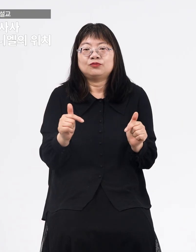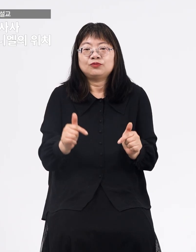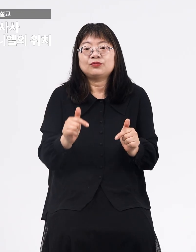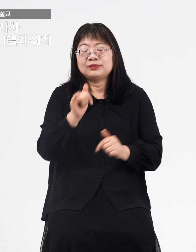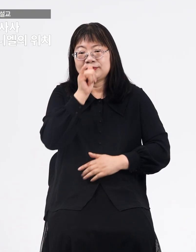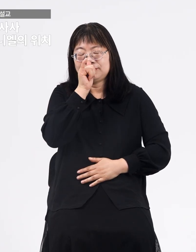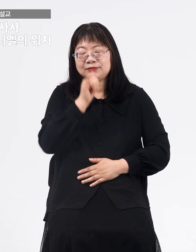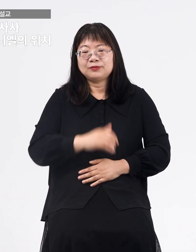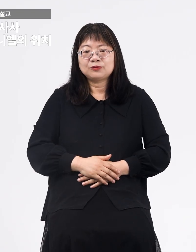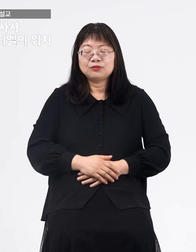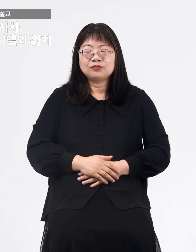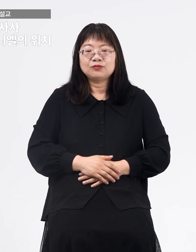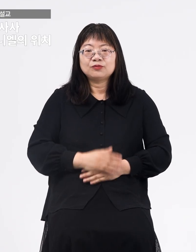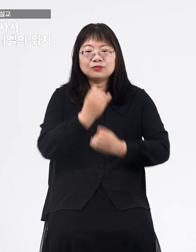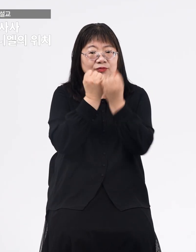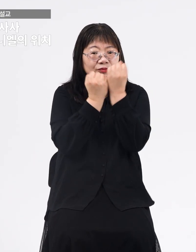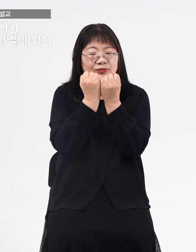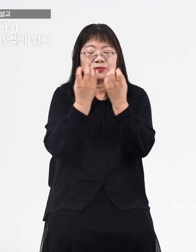없습니다.